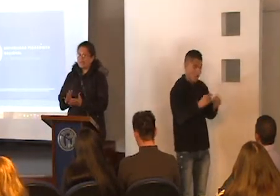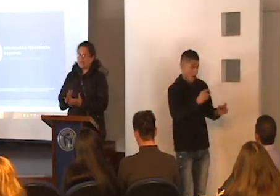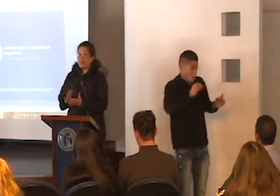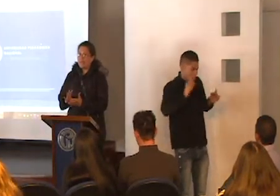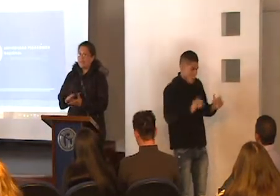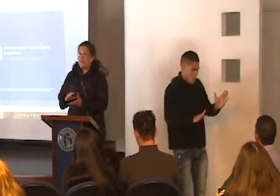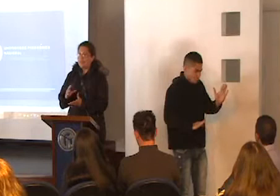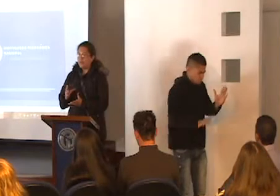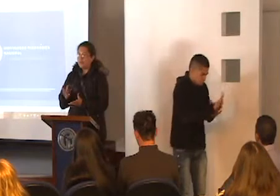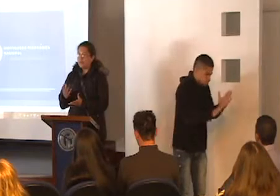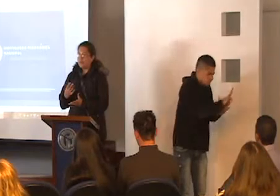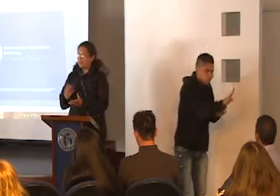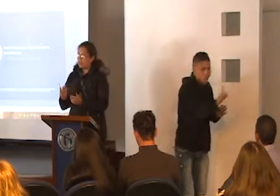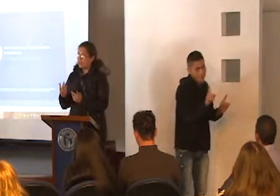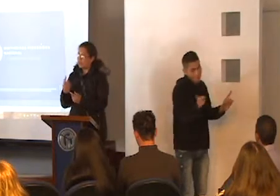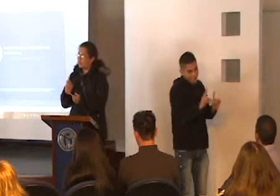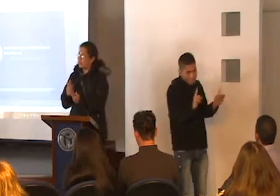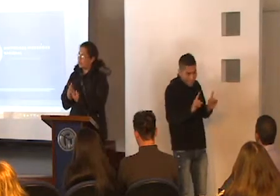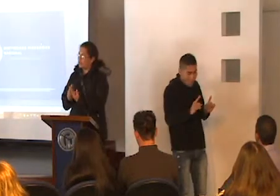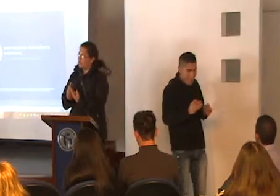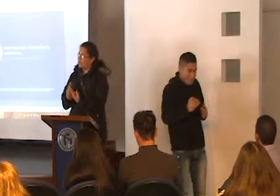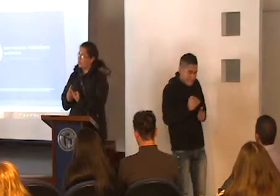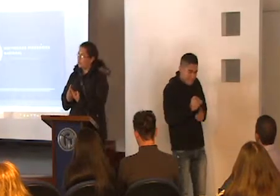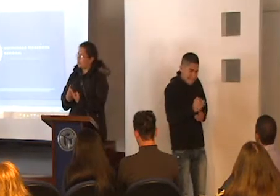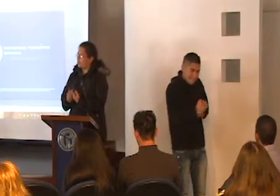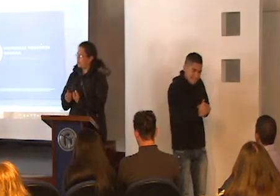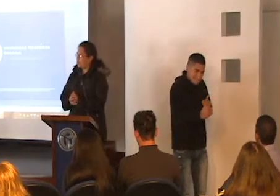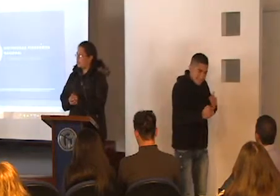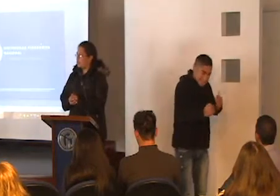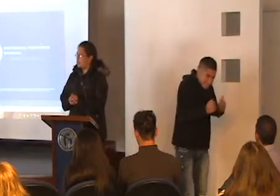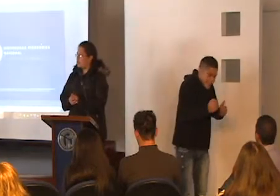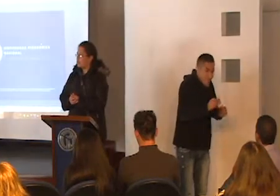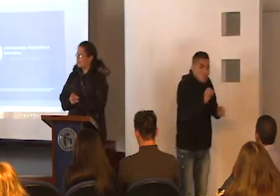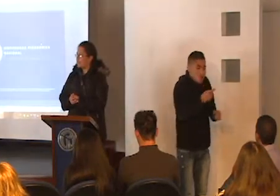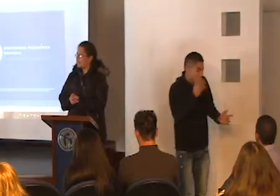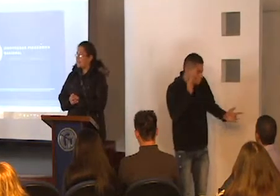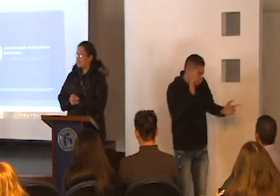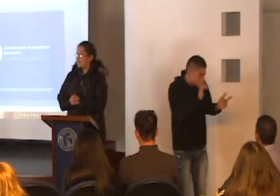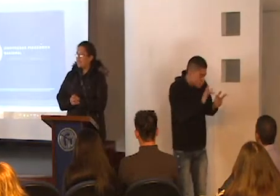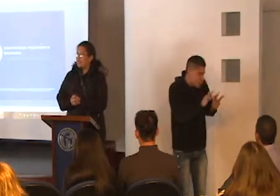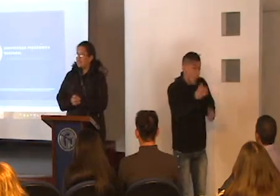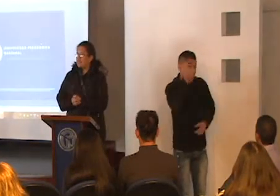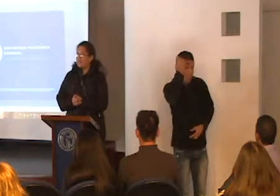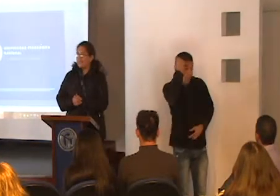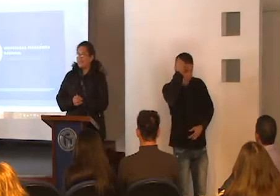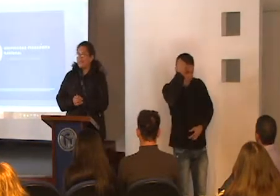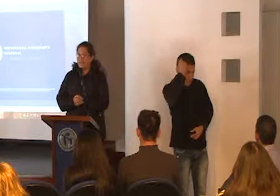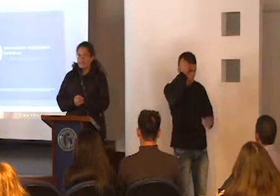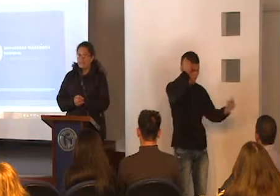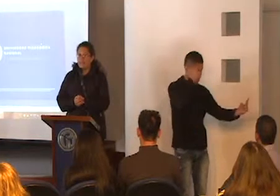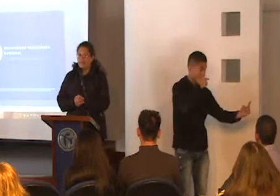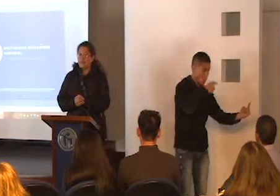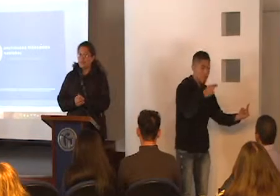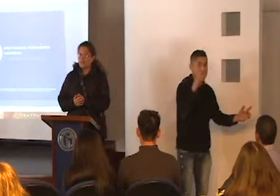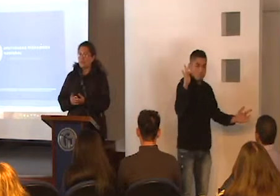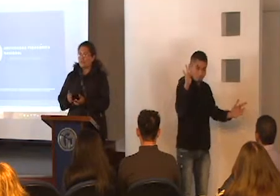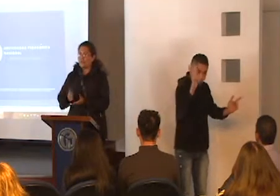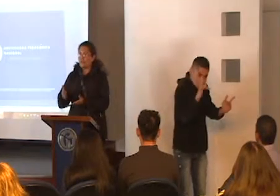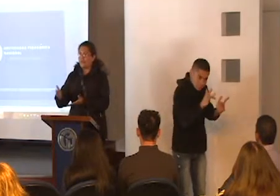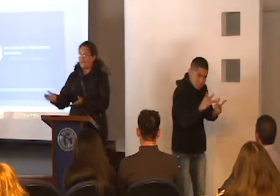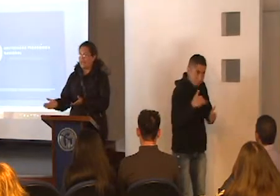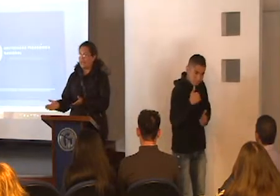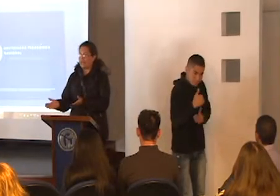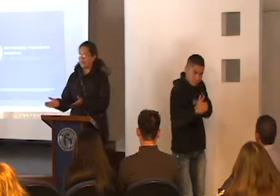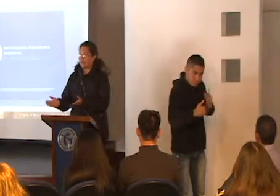avances inicialmente, pero sí por lo menos hay un punto de contacto con los niños y el maestro, y eso pues se evidencia en